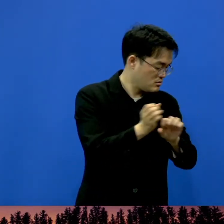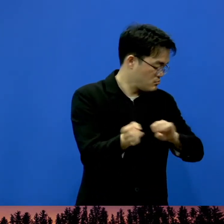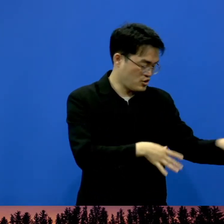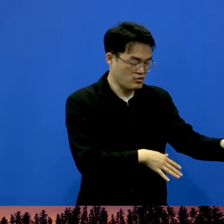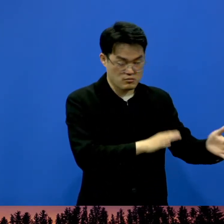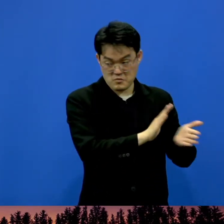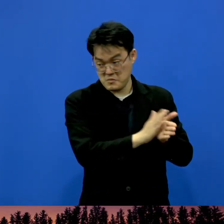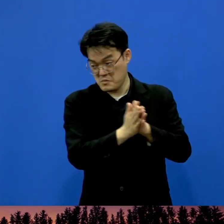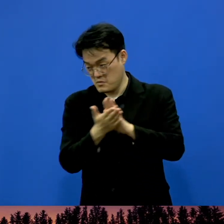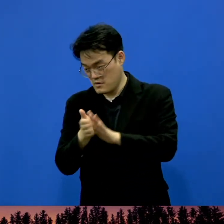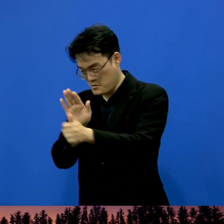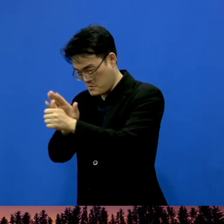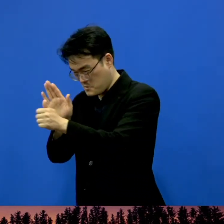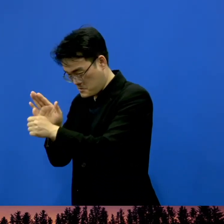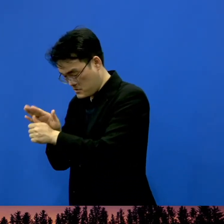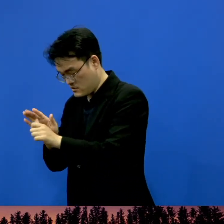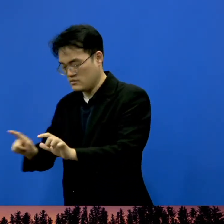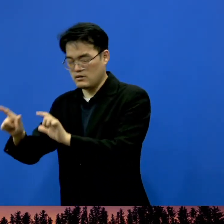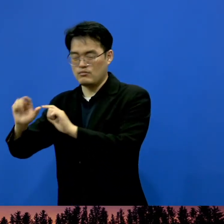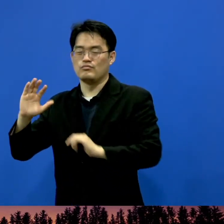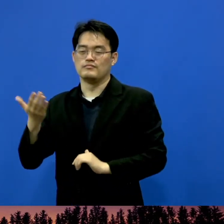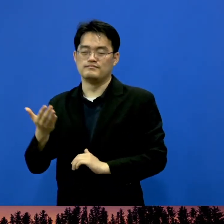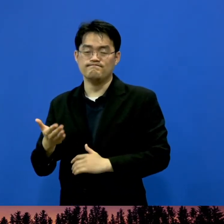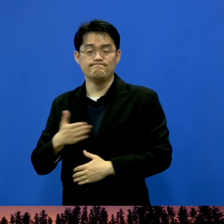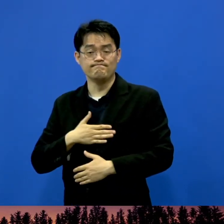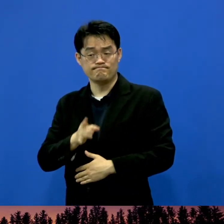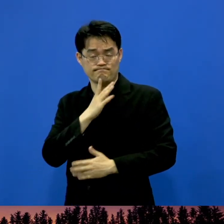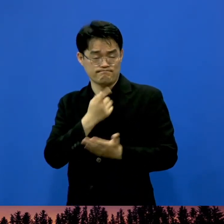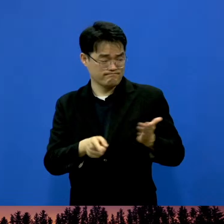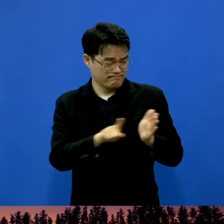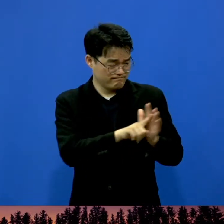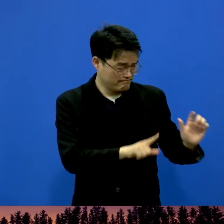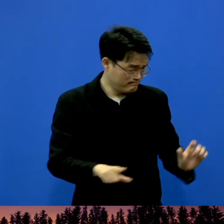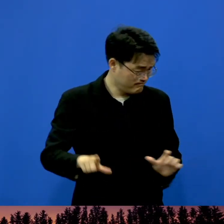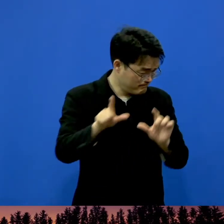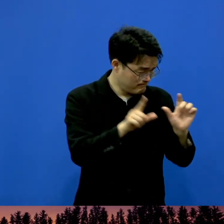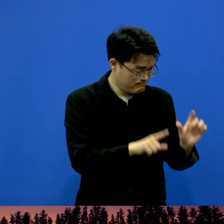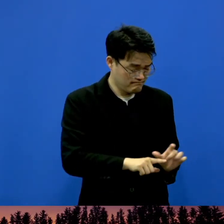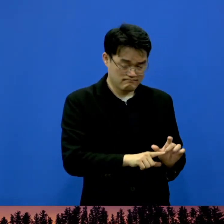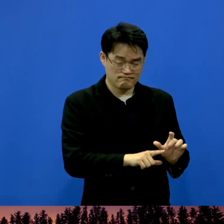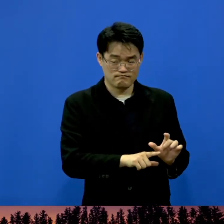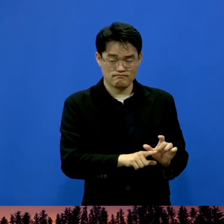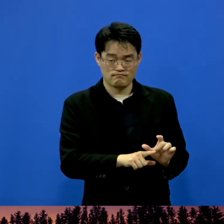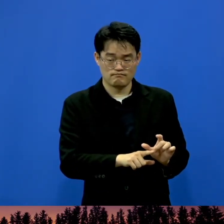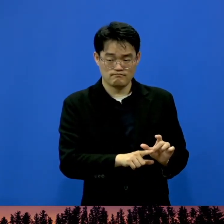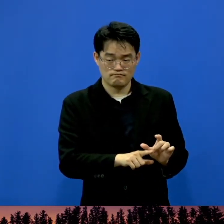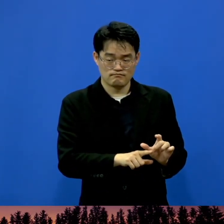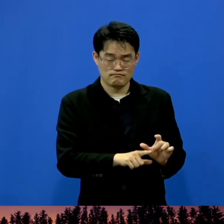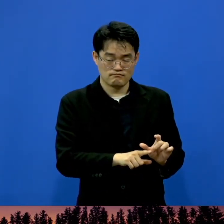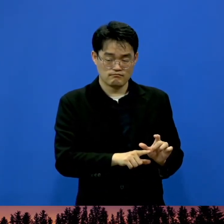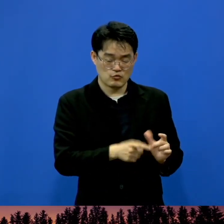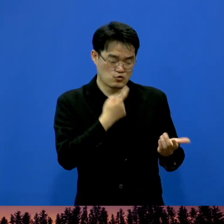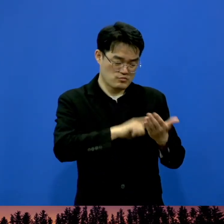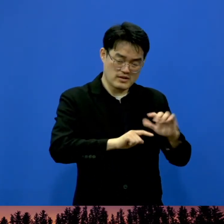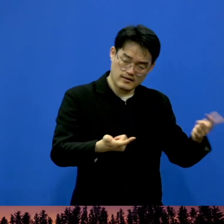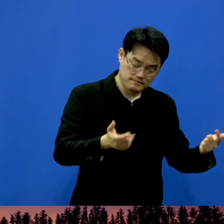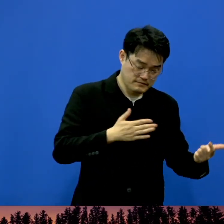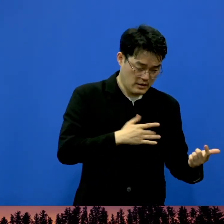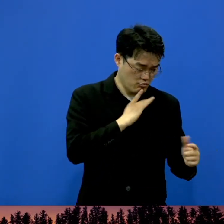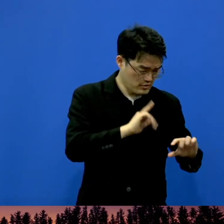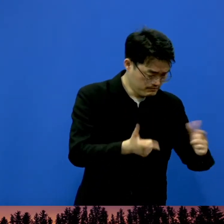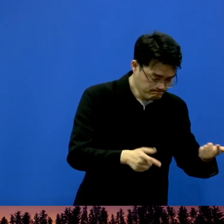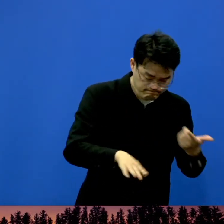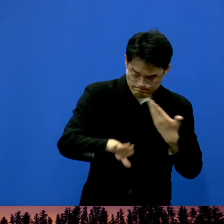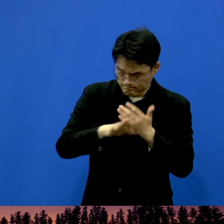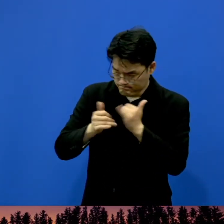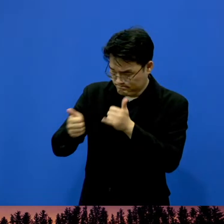그러니까 결국은 나만을 위해 살지 않는 존재로 살아간다는 건 뭘까요, 여러분? 나만을 위해 사는 것도 쉽지 않은데 나뿐만 아니라 다른 사람을 위해 살아간다는